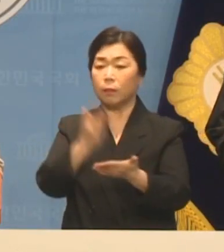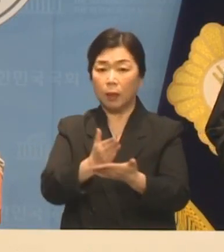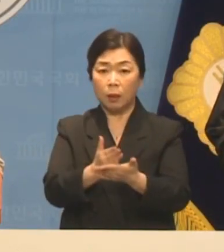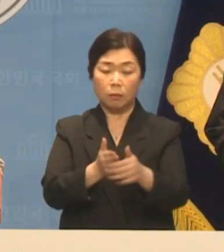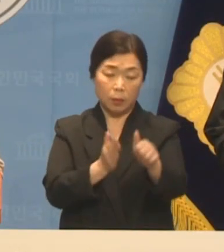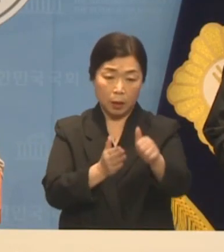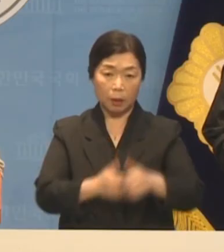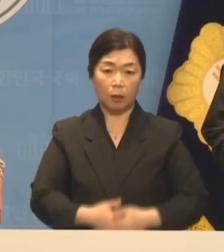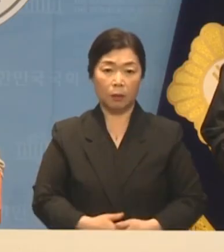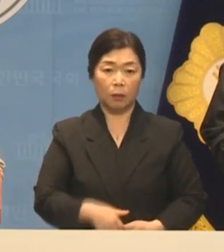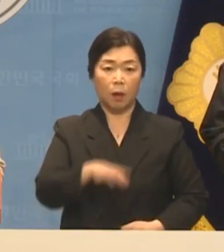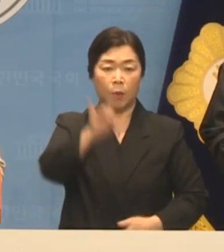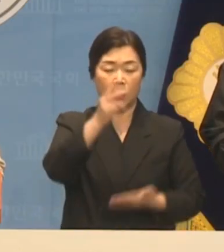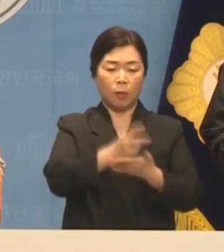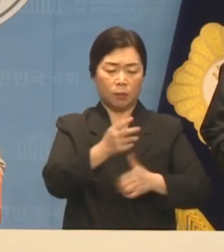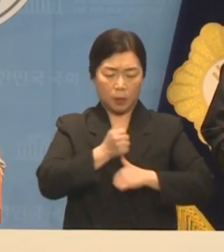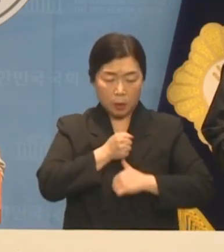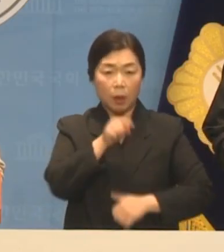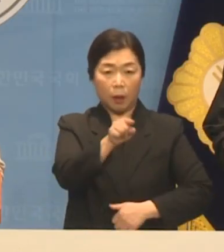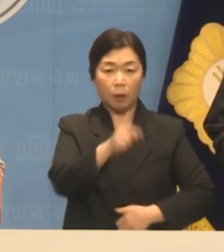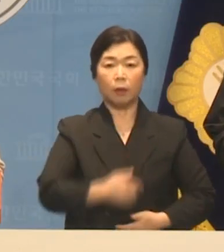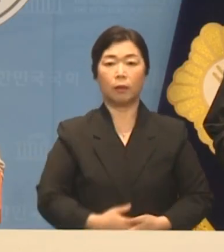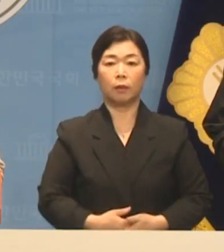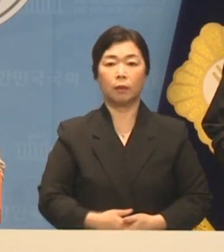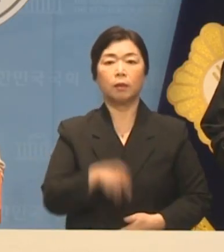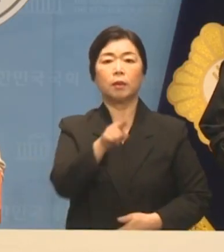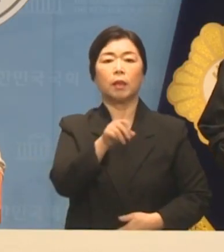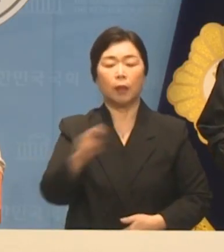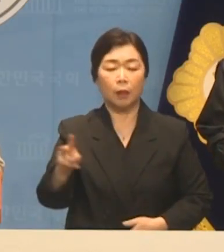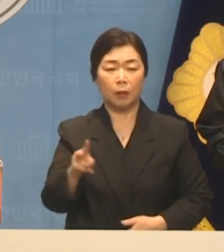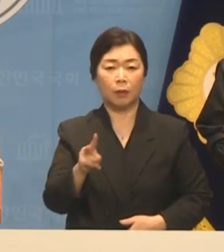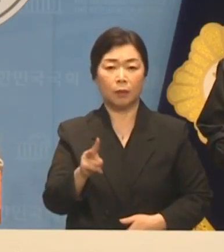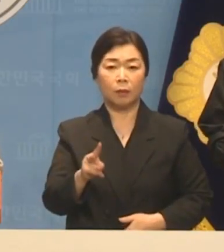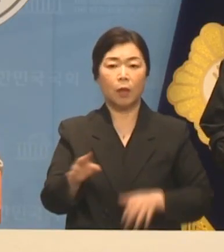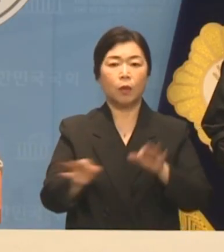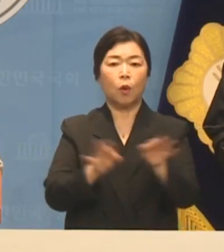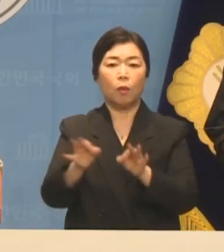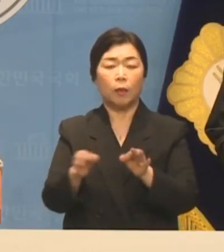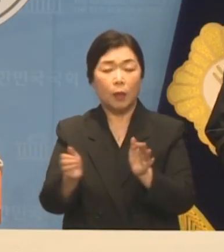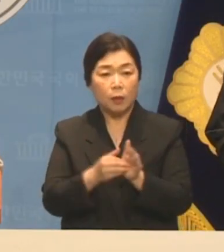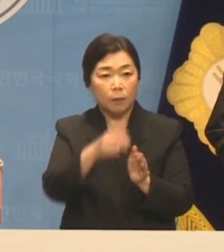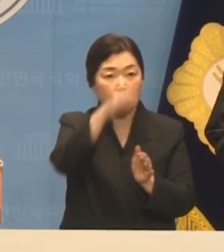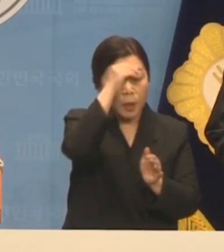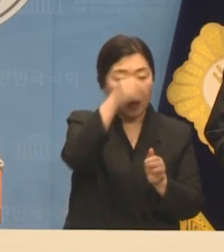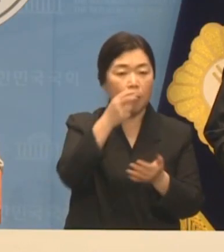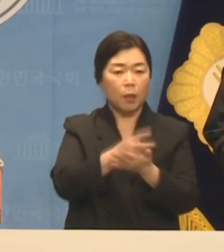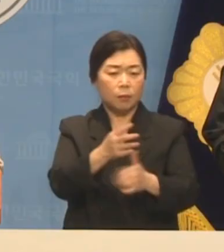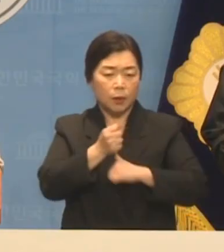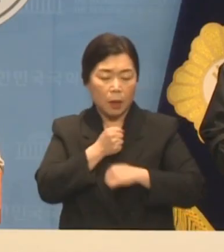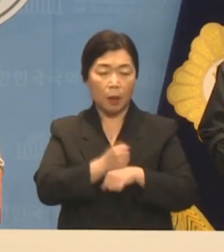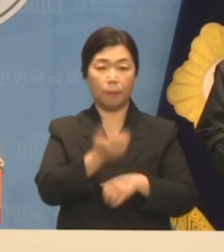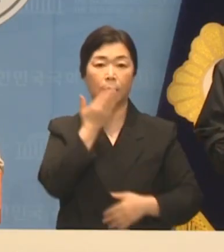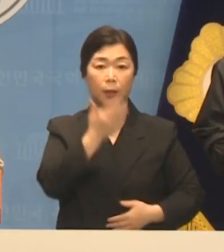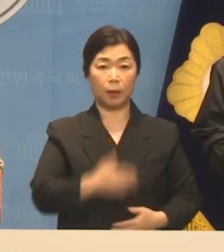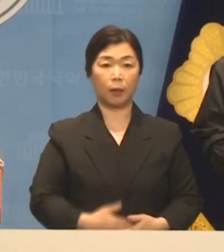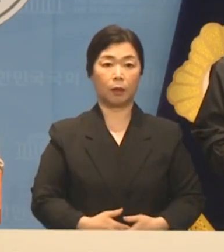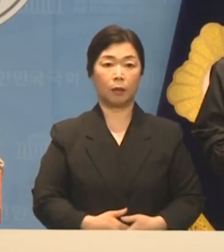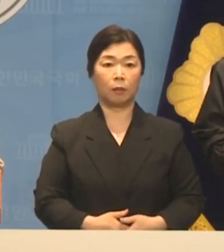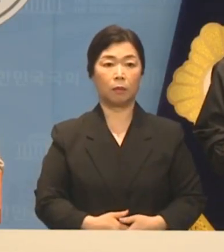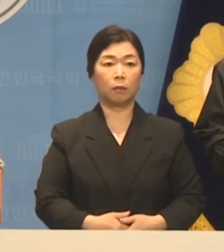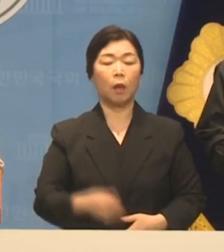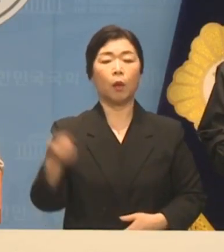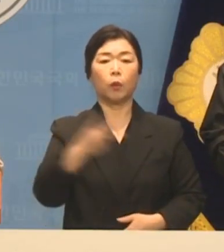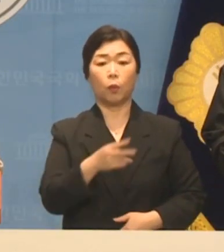지켜야 영업점도 법을 지키는 것 아니겠습니까? 그리고 쿠팡 캠프에서 일상적으로